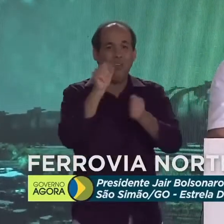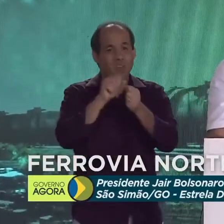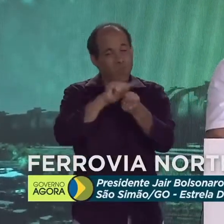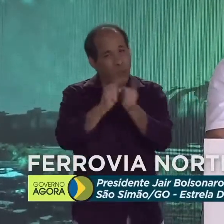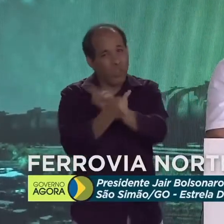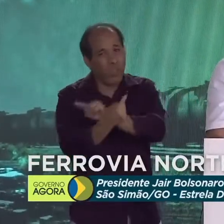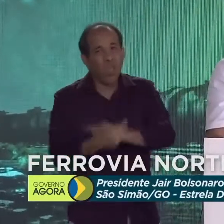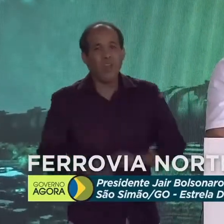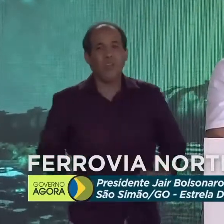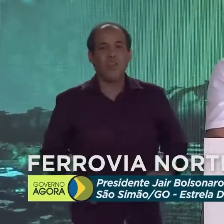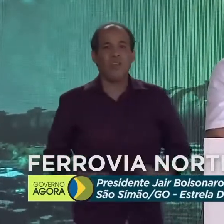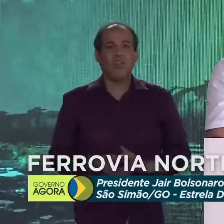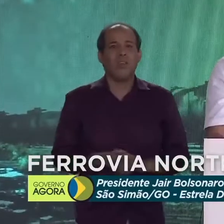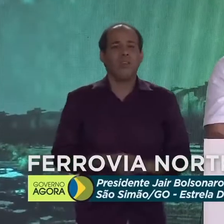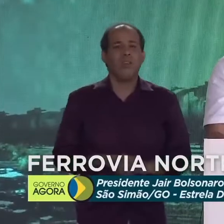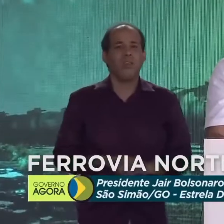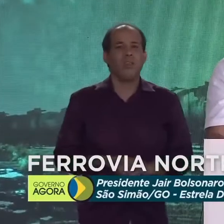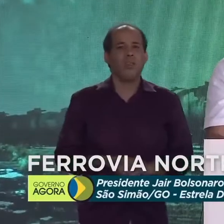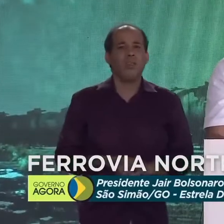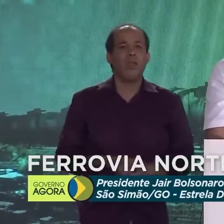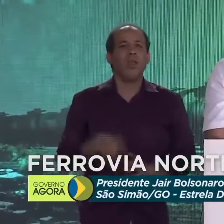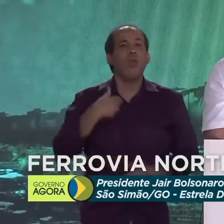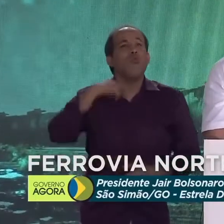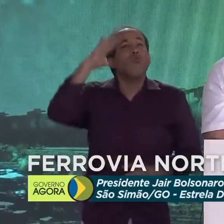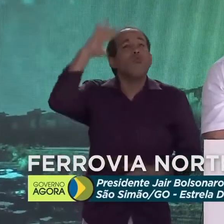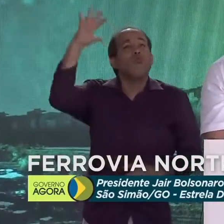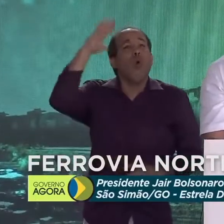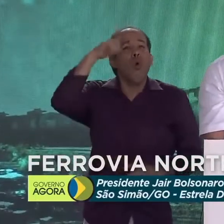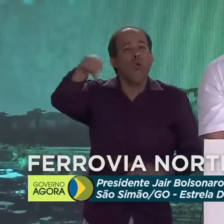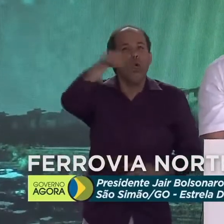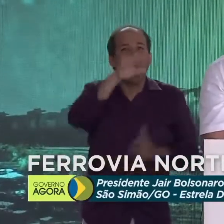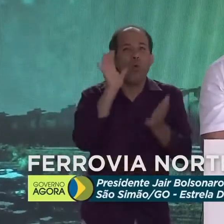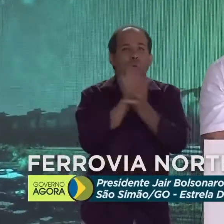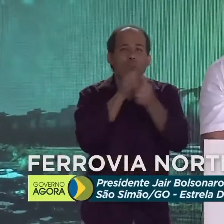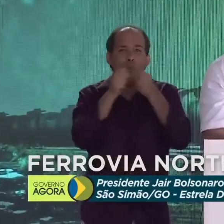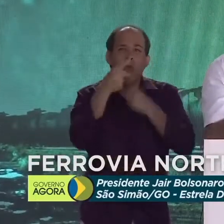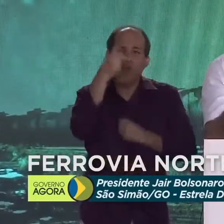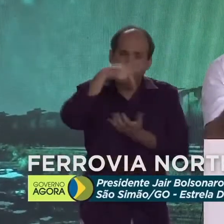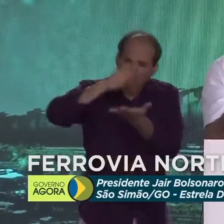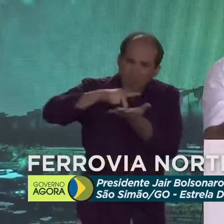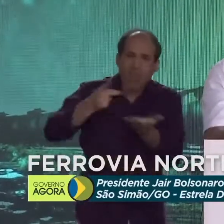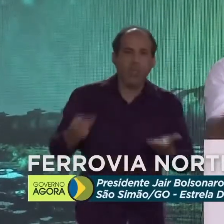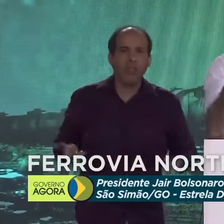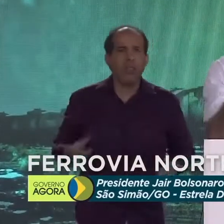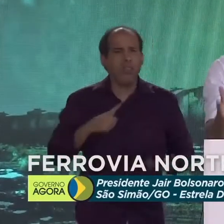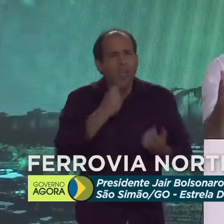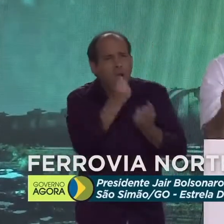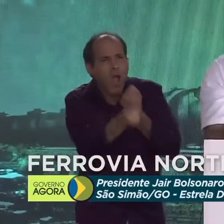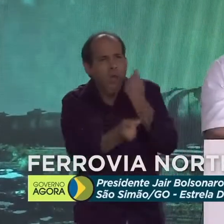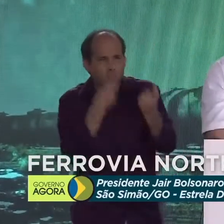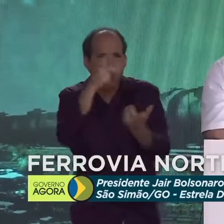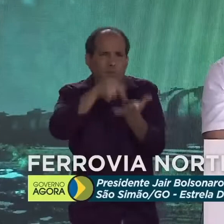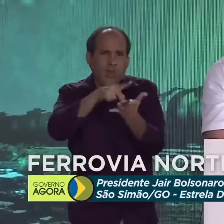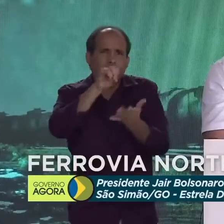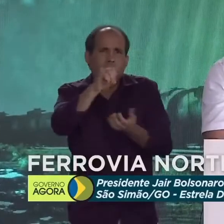contrário. Como eu sonho com uma imprensa que fale a verdade? Existem alguns órgãos?